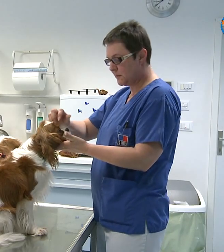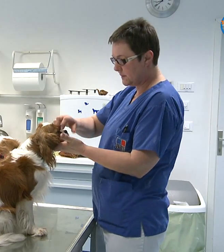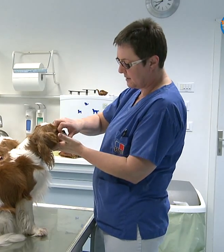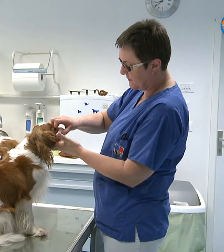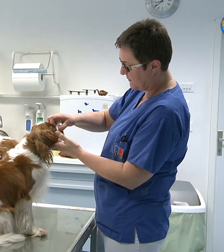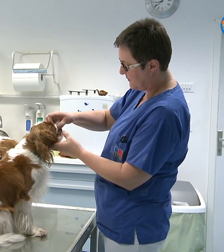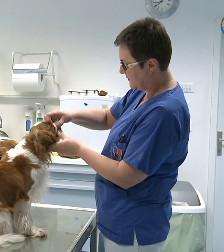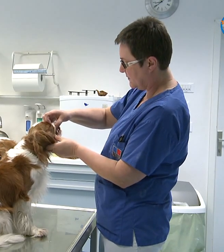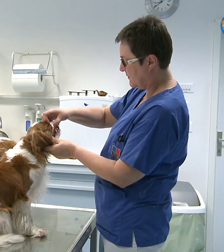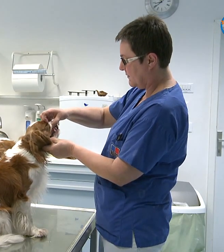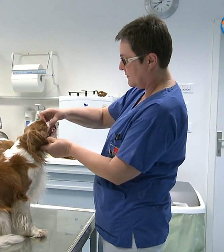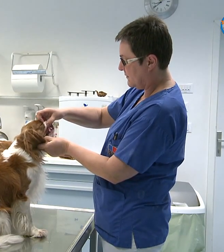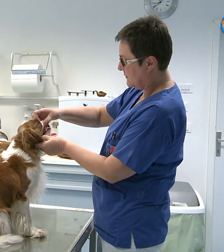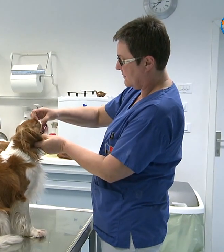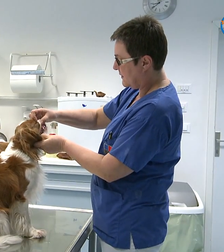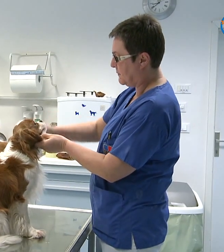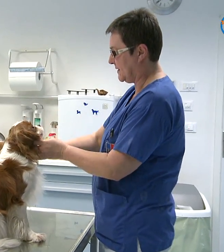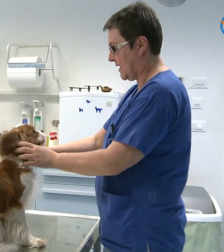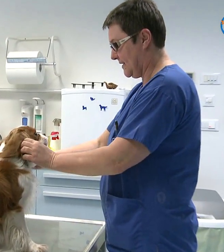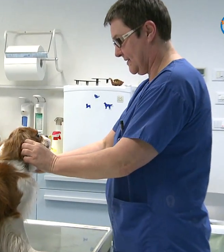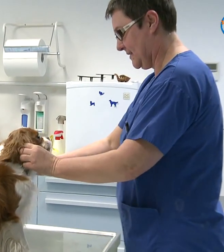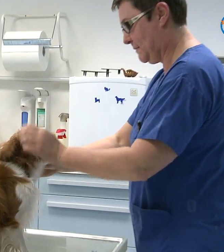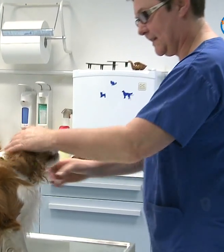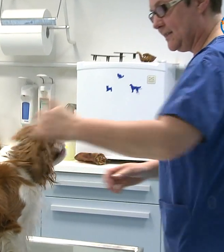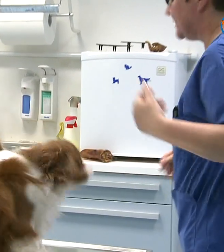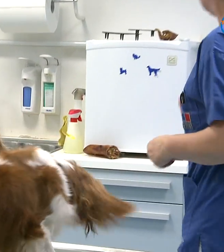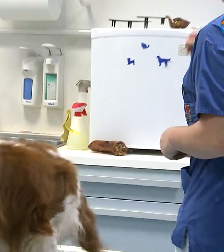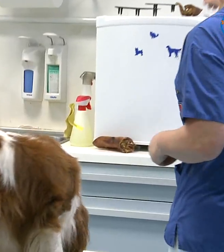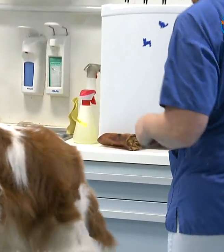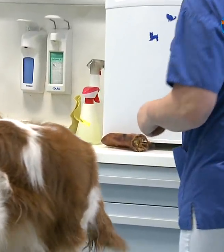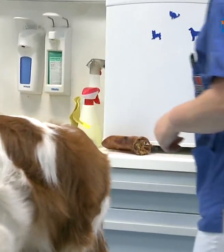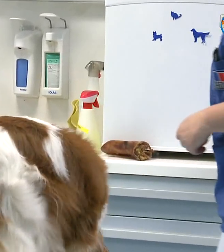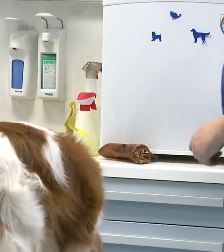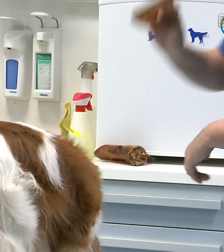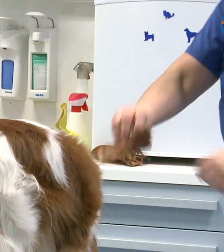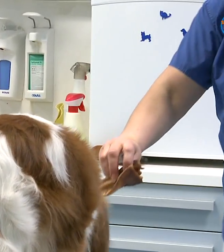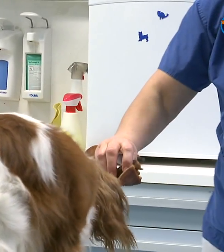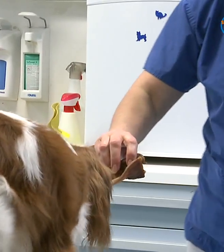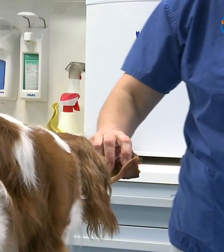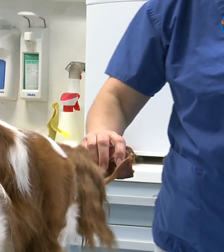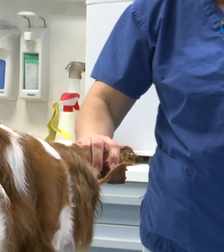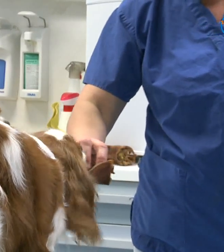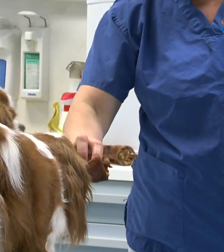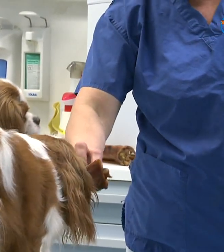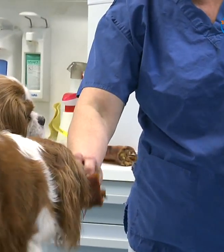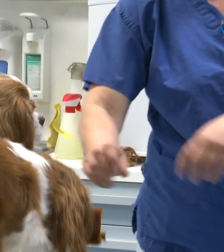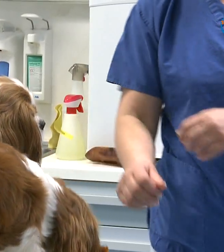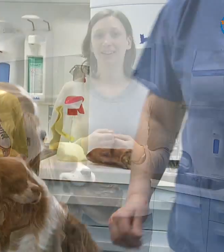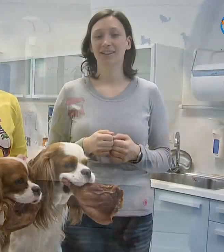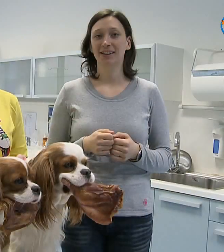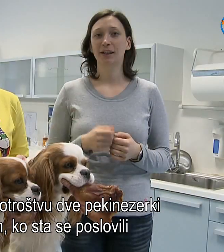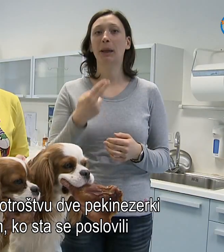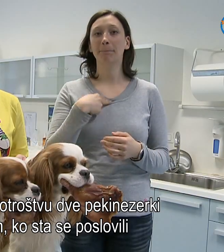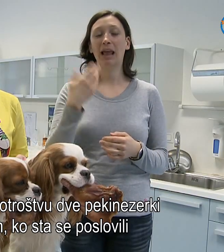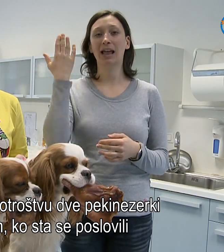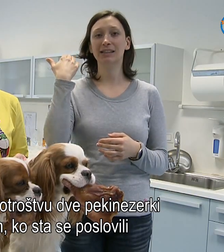A ti imaš pa lepše? To je 5. 5 čista. Ja, bravo!